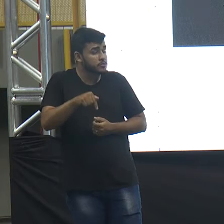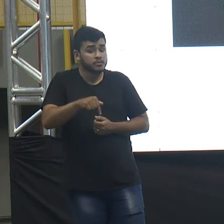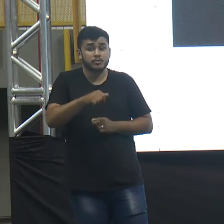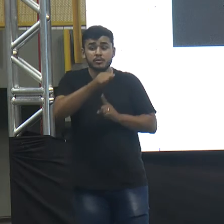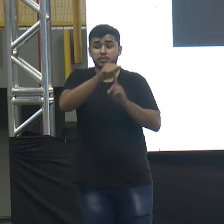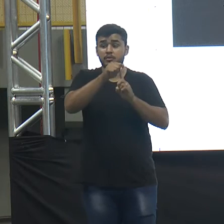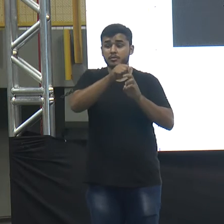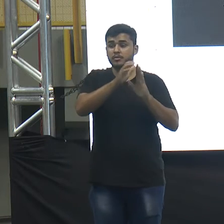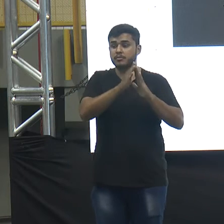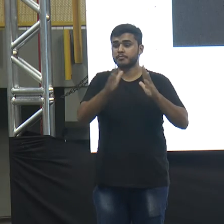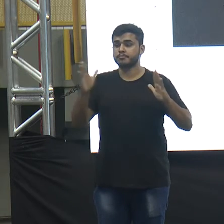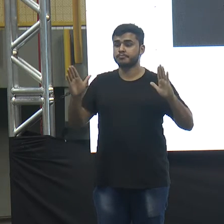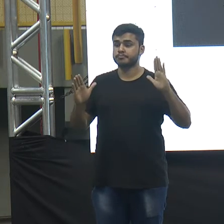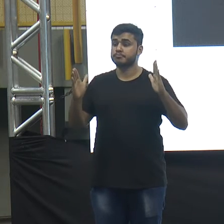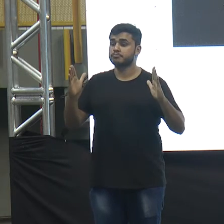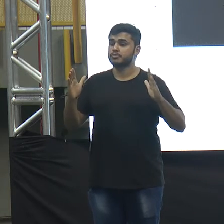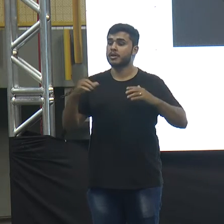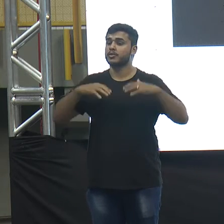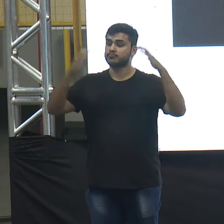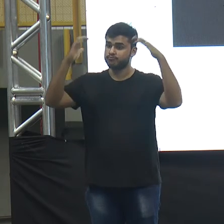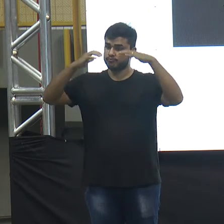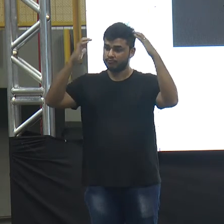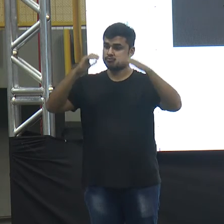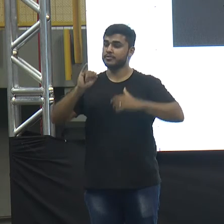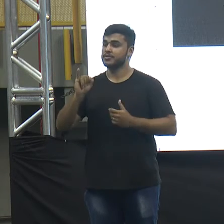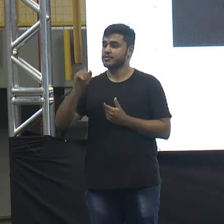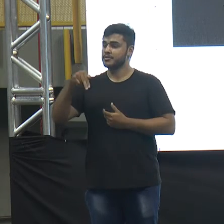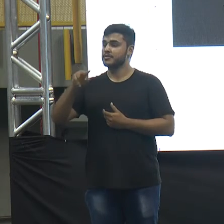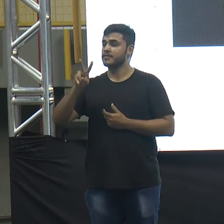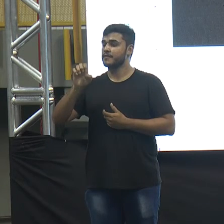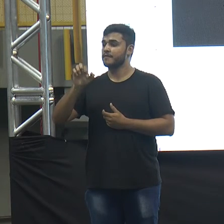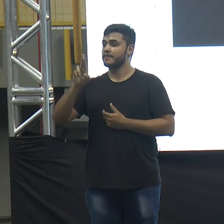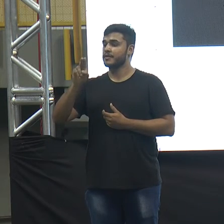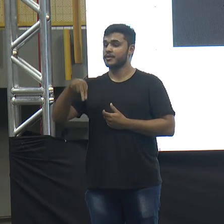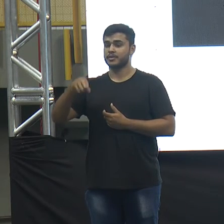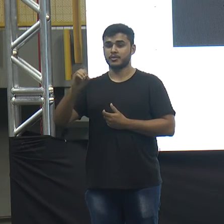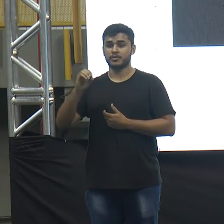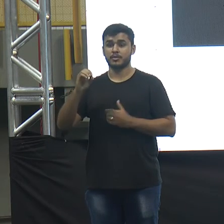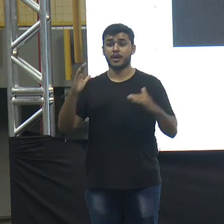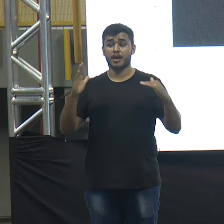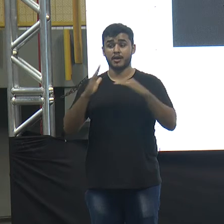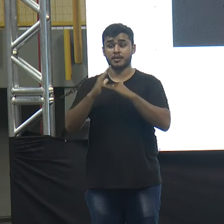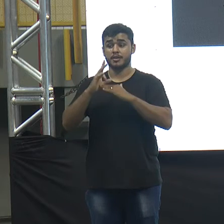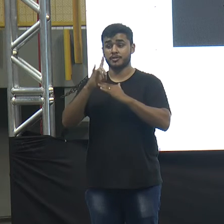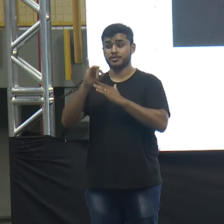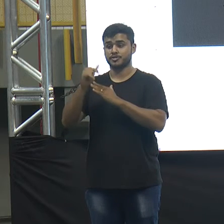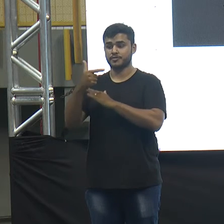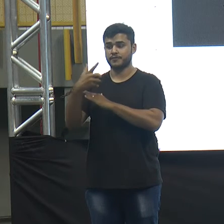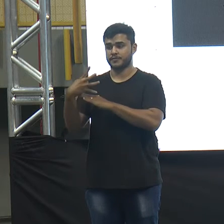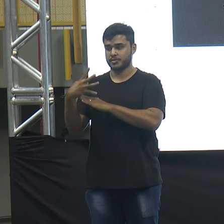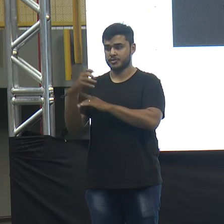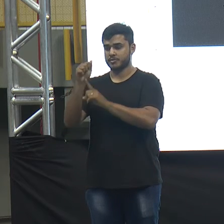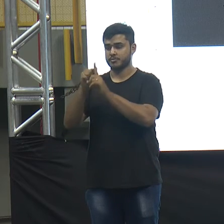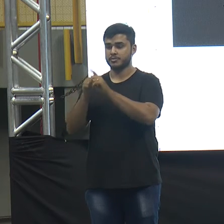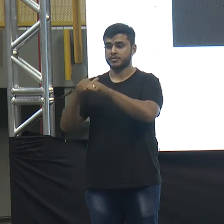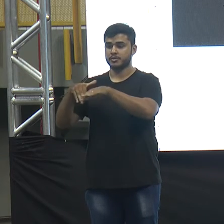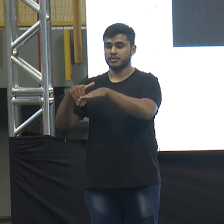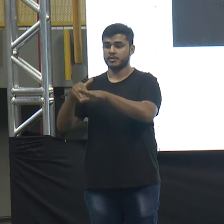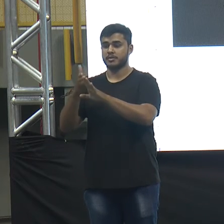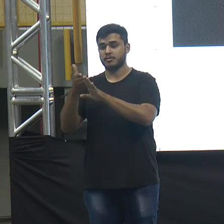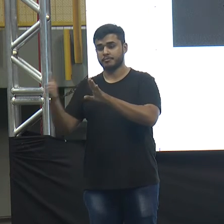no período do inverno. E o inverno nós vamos continuar nele até 23 de setembro, quando começa a